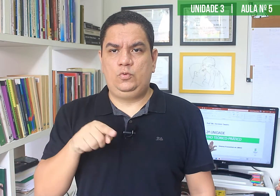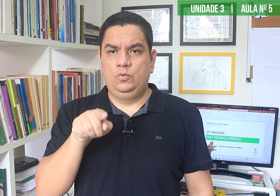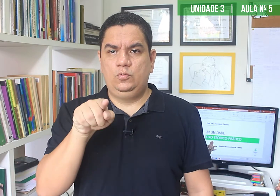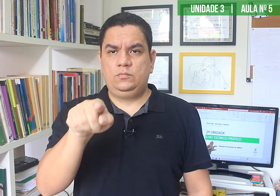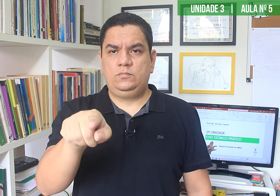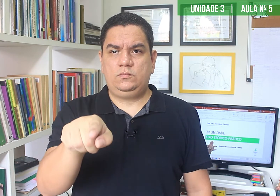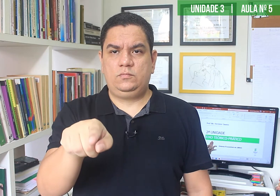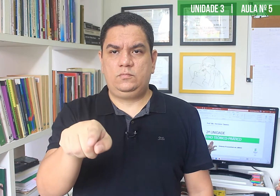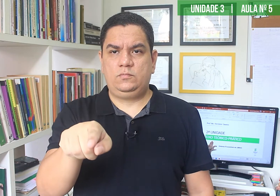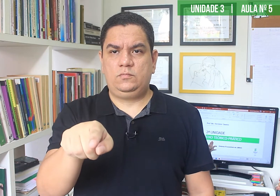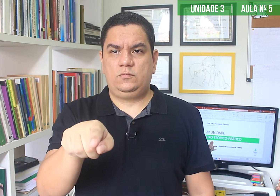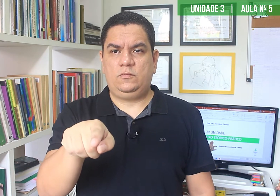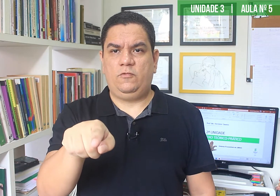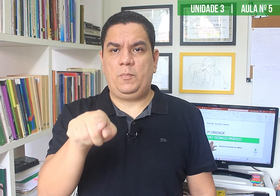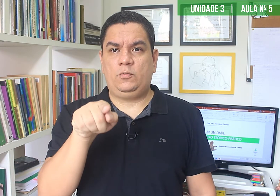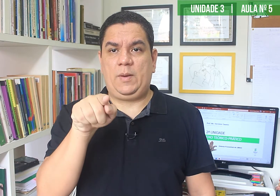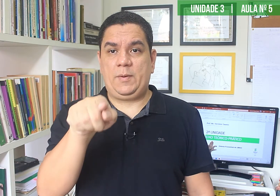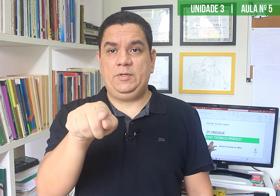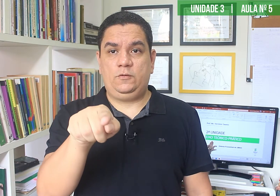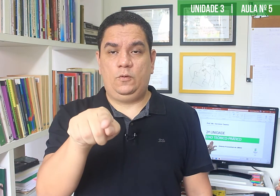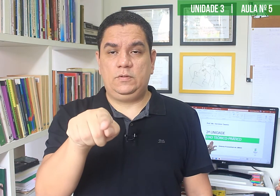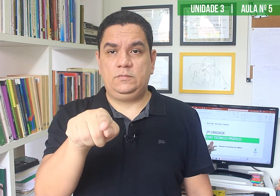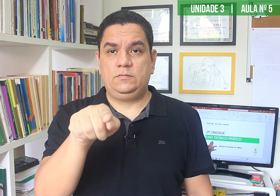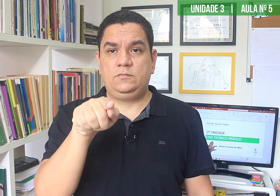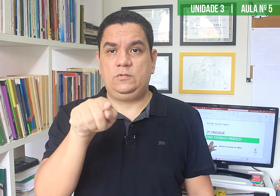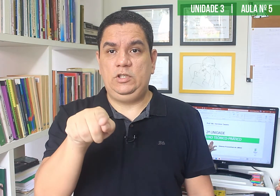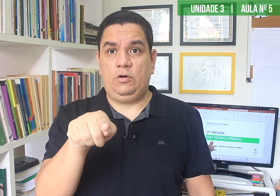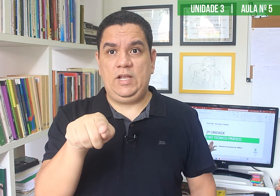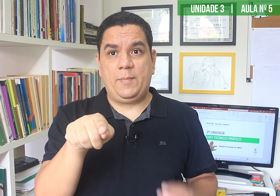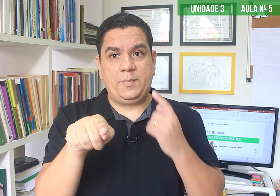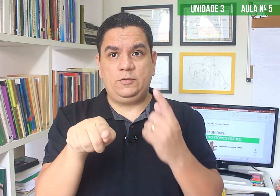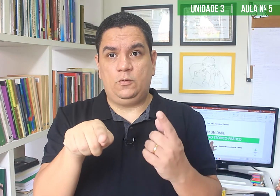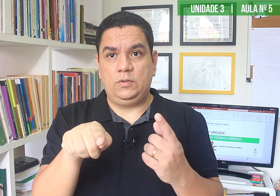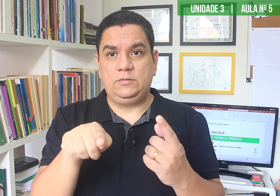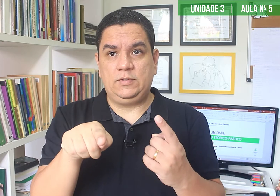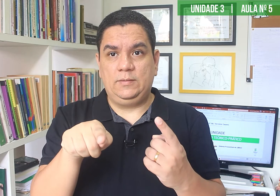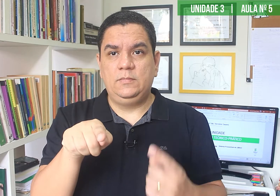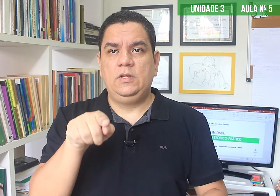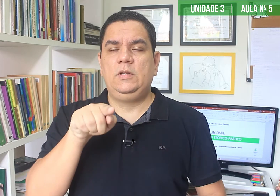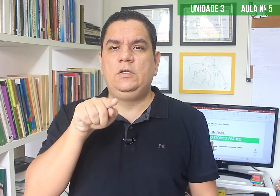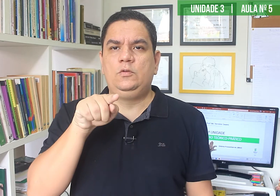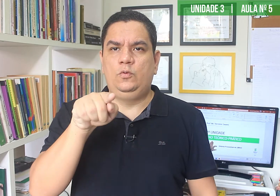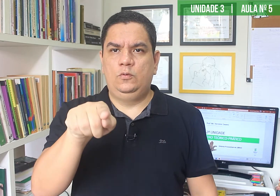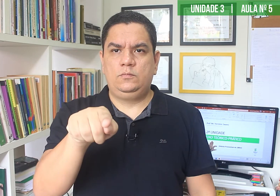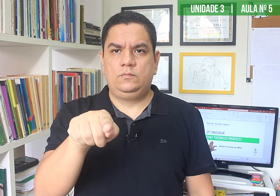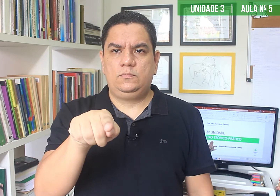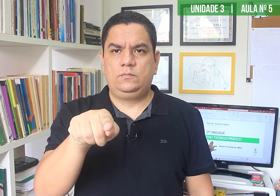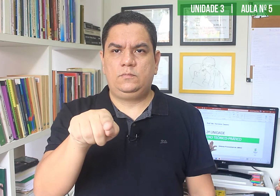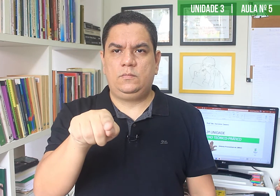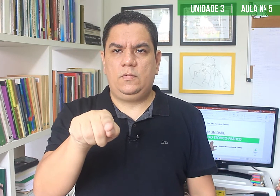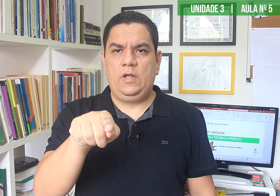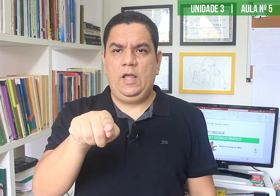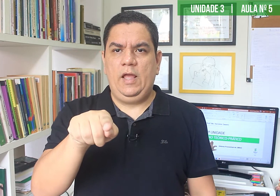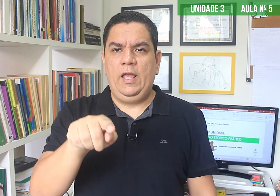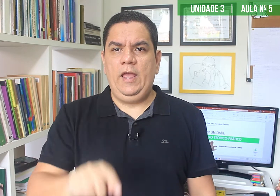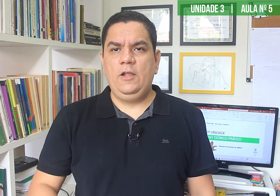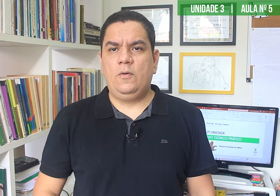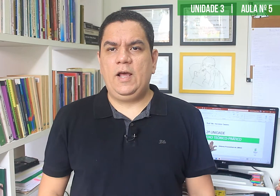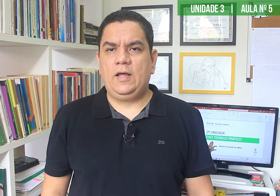tu, vou apontar para a pessoa e olhar para a pessoa, tá? Tu, ele ou ela, eu